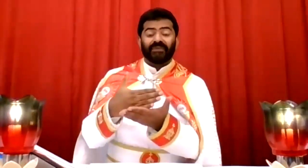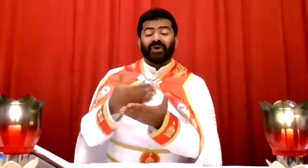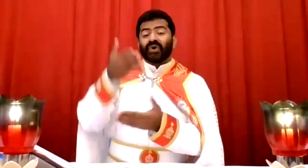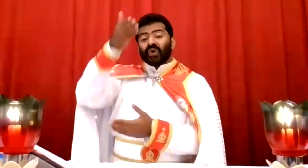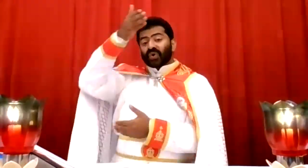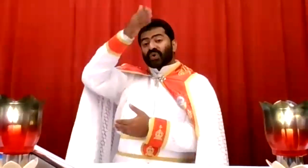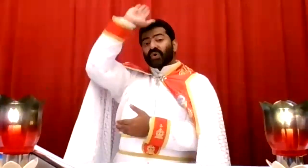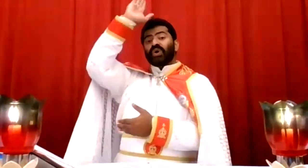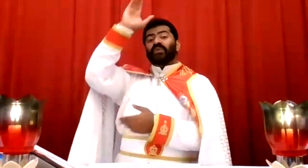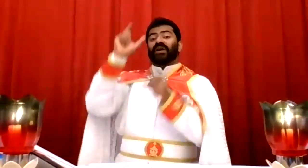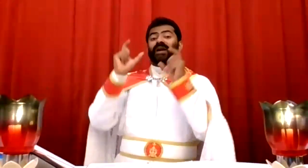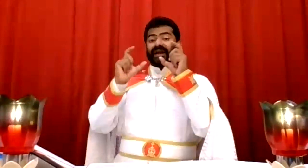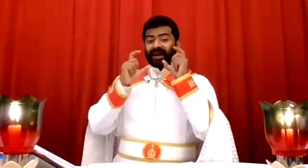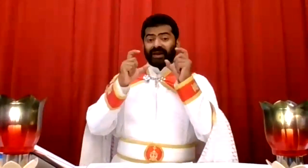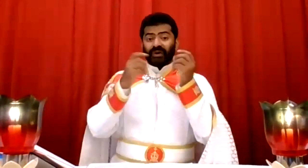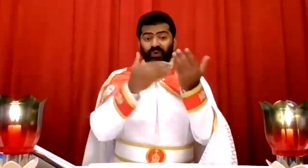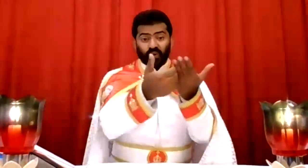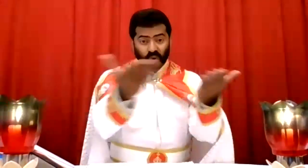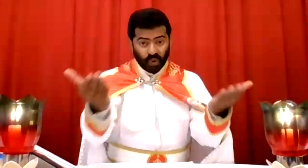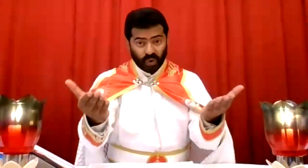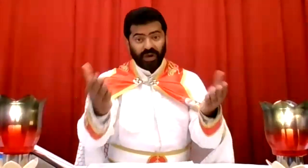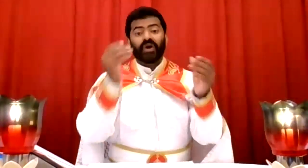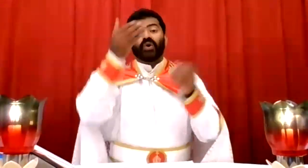Building body can